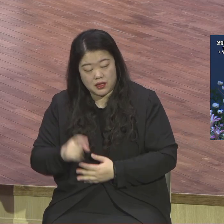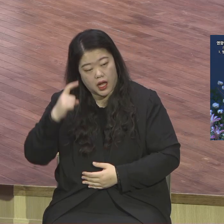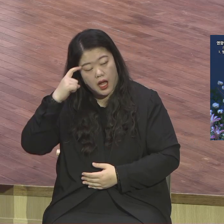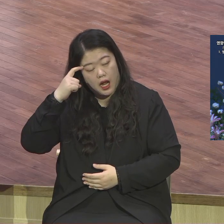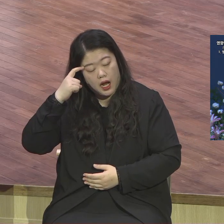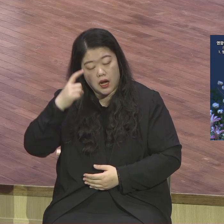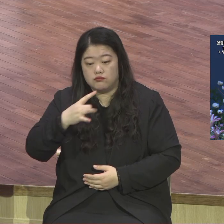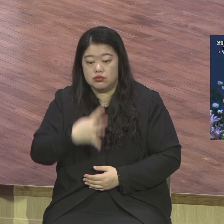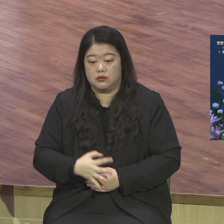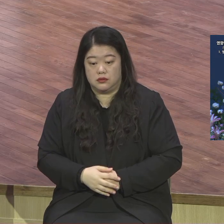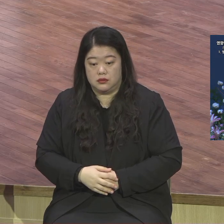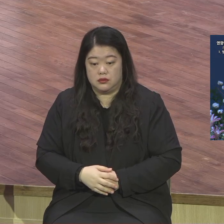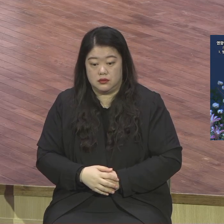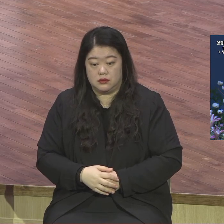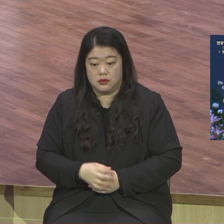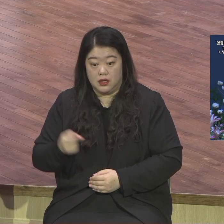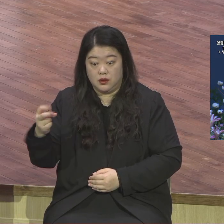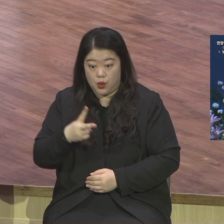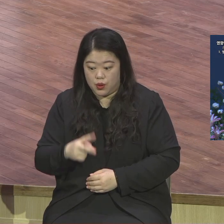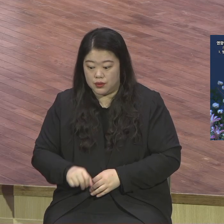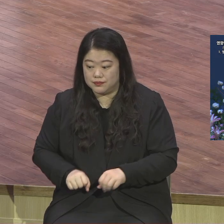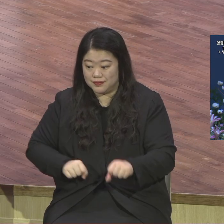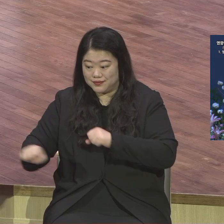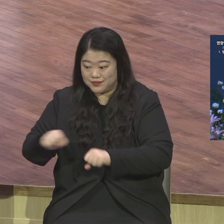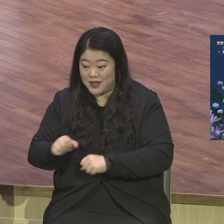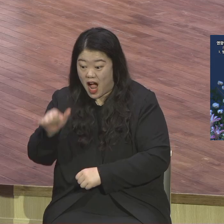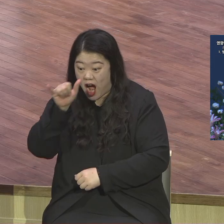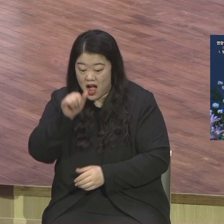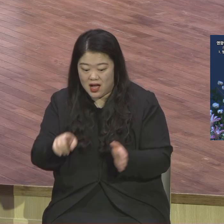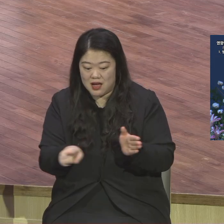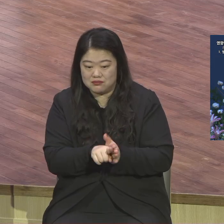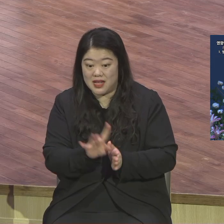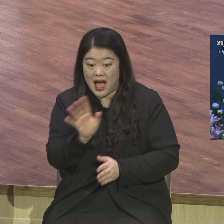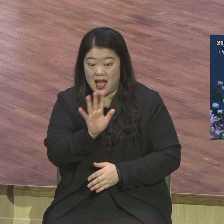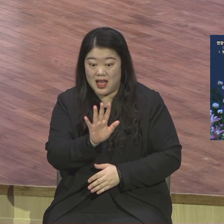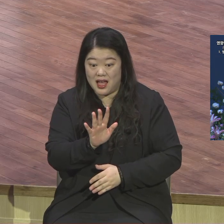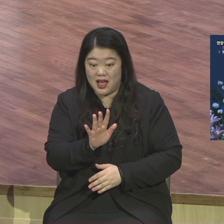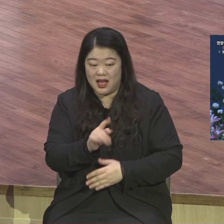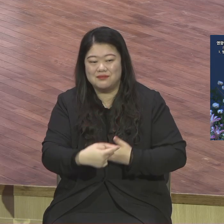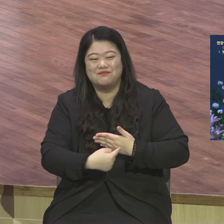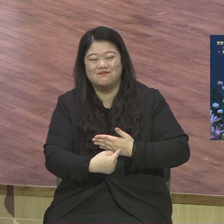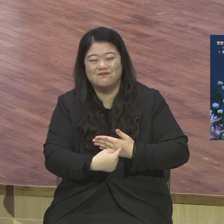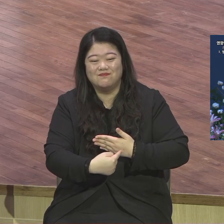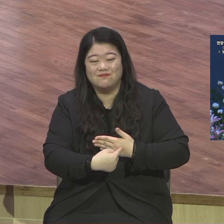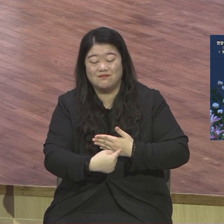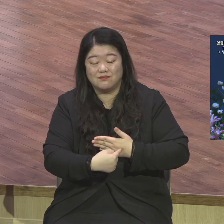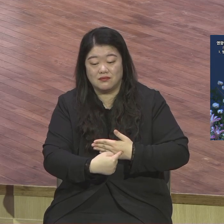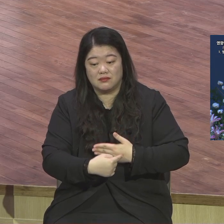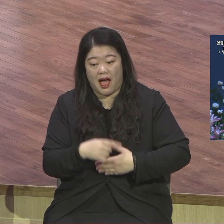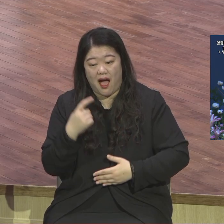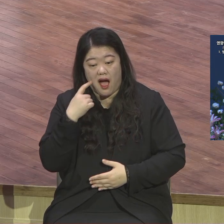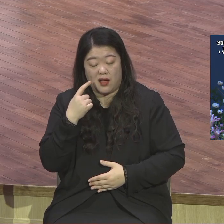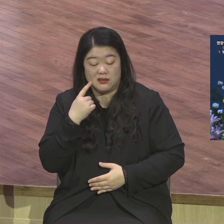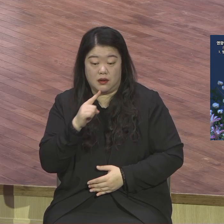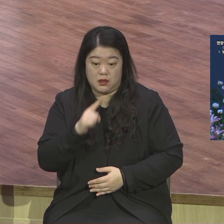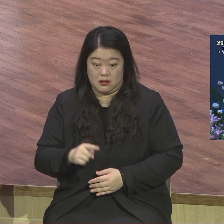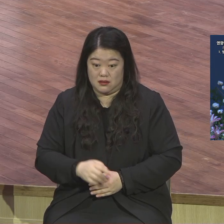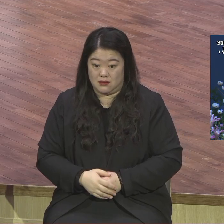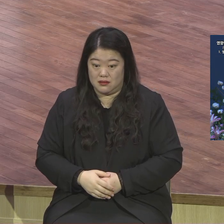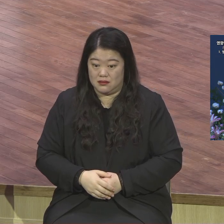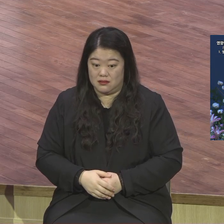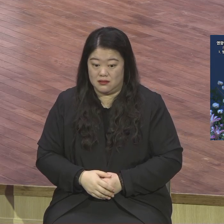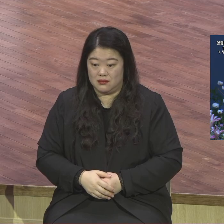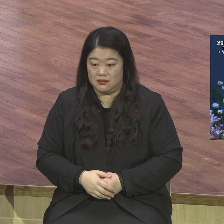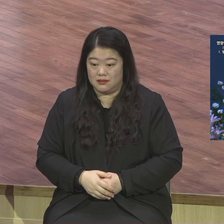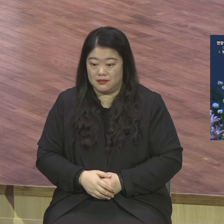외식적인 삶뿐이다라는 말씀입니다. 특별히 성경을 보면 사도 바울이